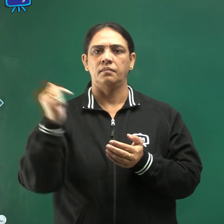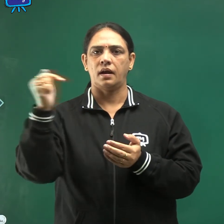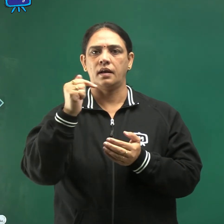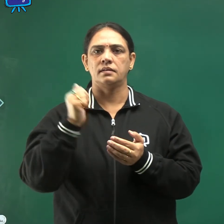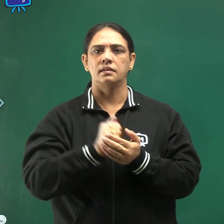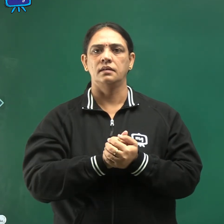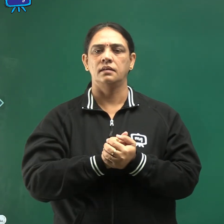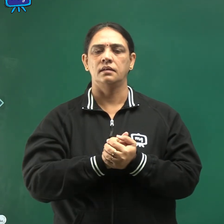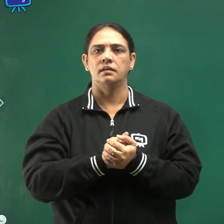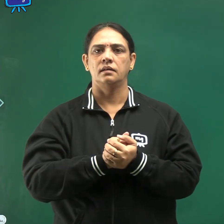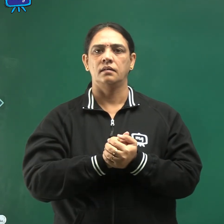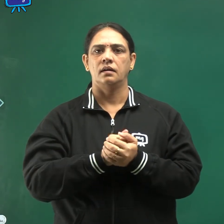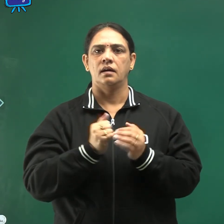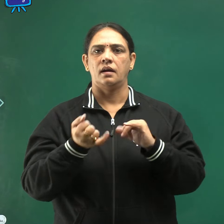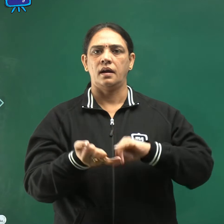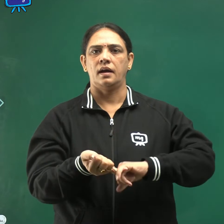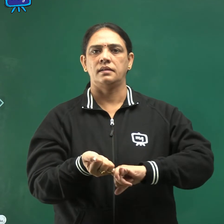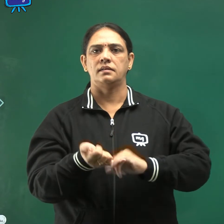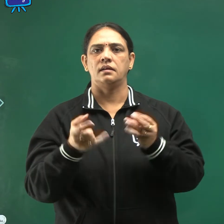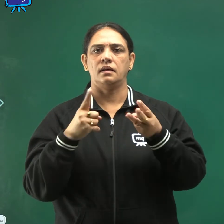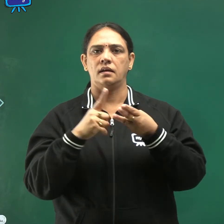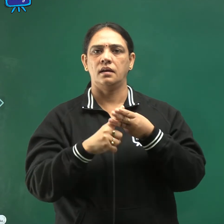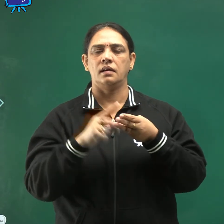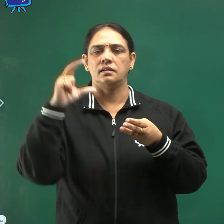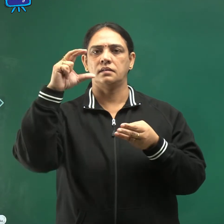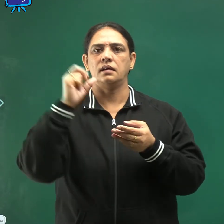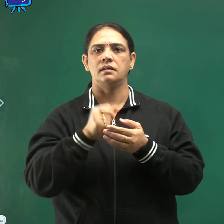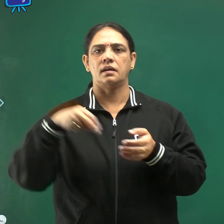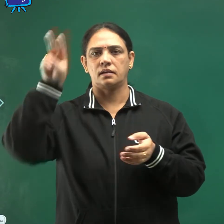माइनस सेक स्क्वायर